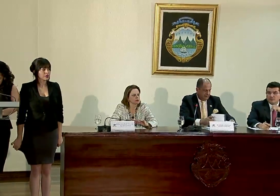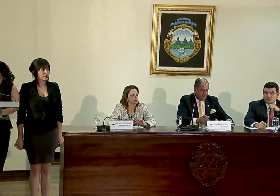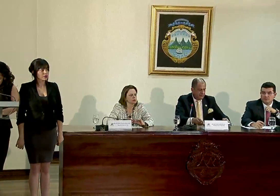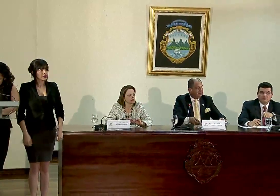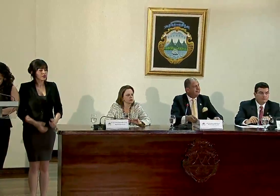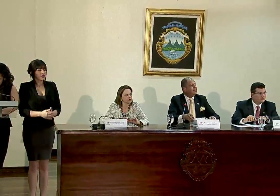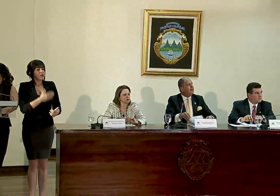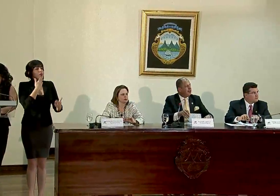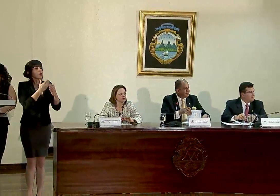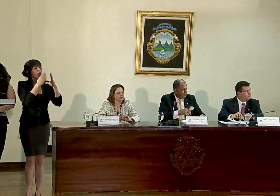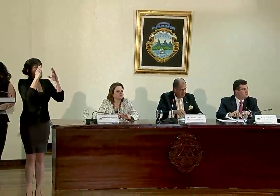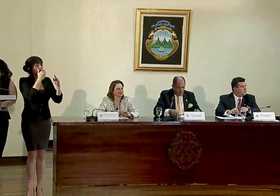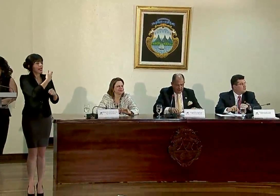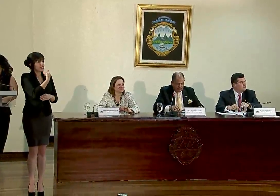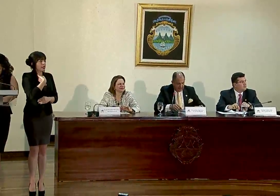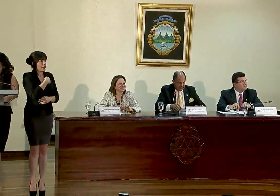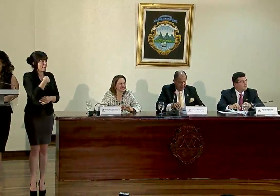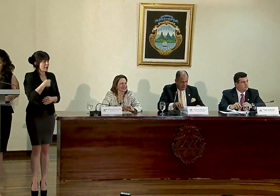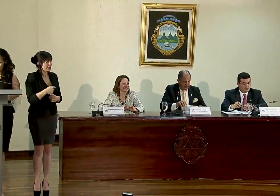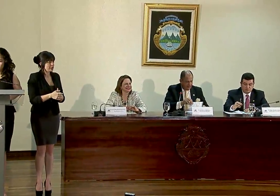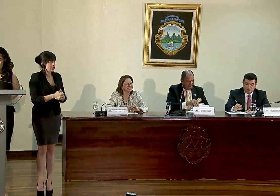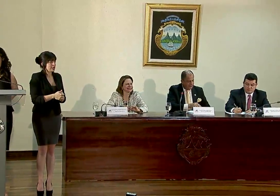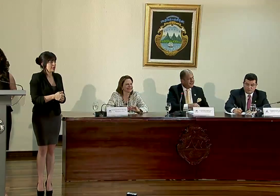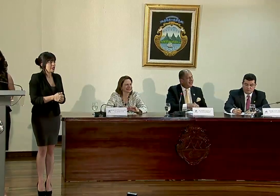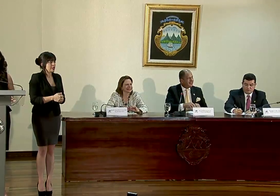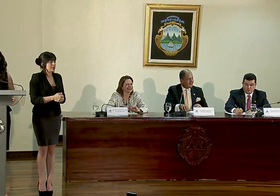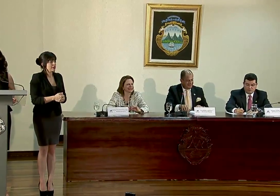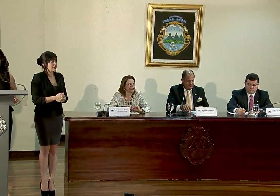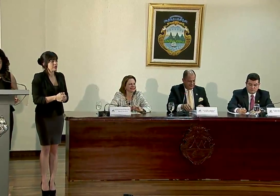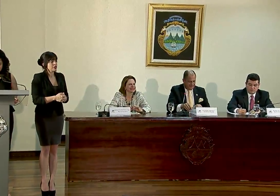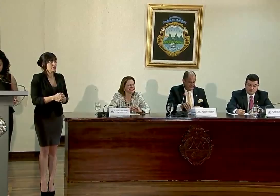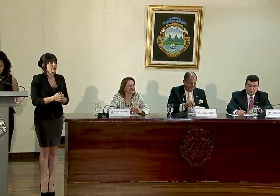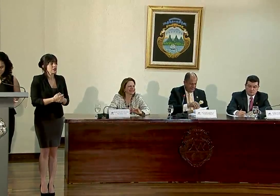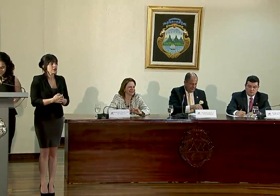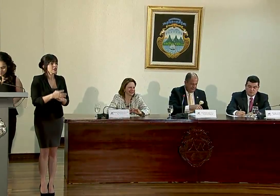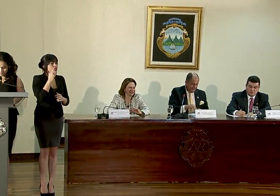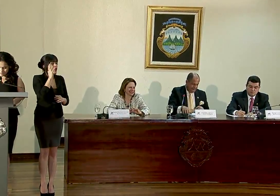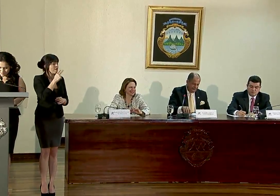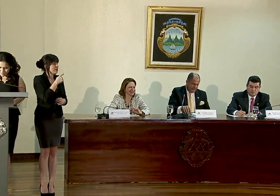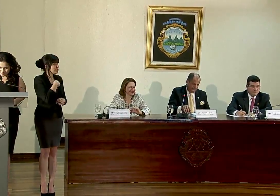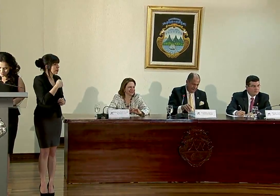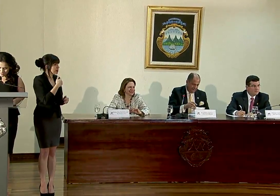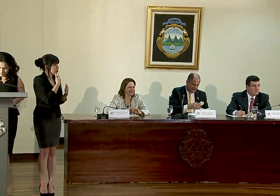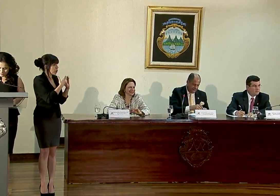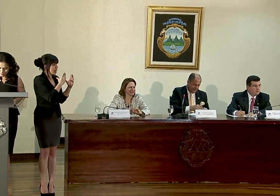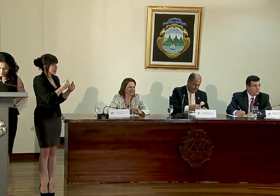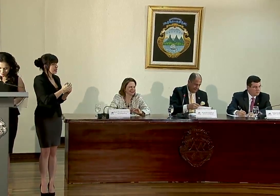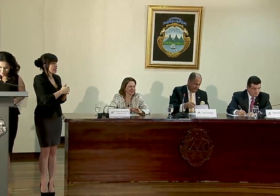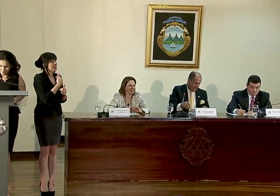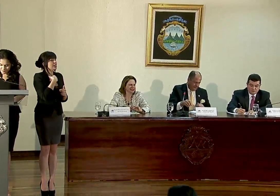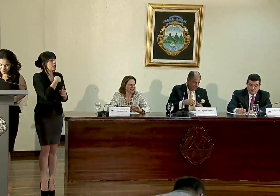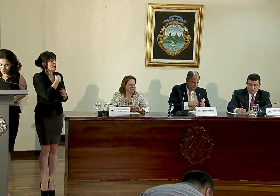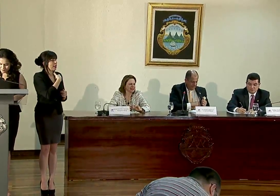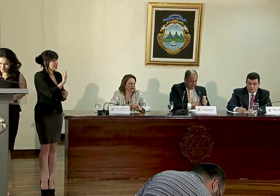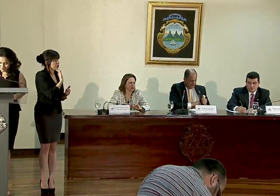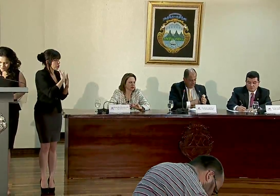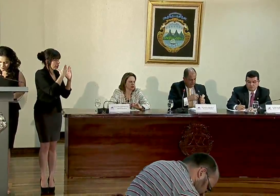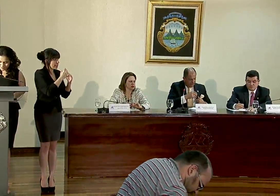Sí, muy buenas tardes, señor presidente. Bienvenido. Señora vicepresidenta, buenas tardes y señor ministro.